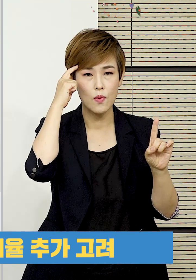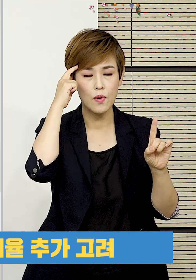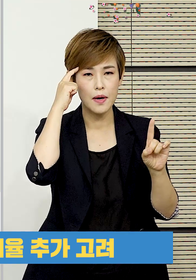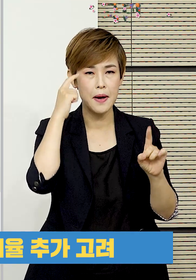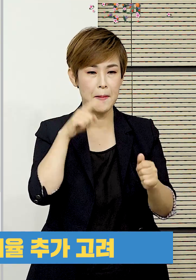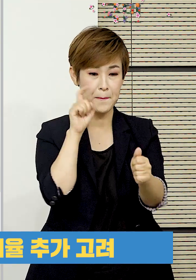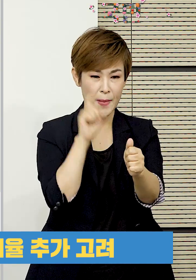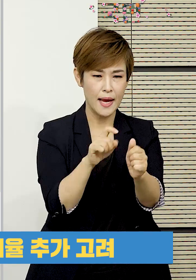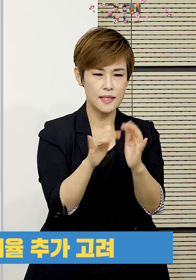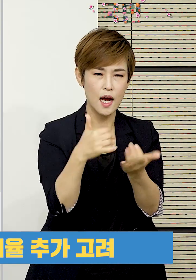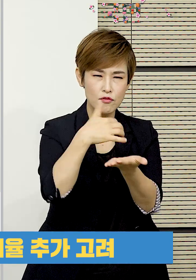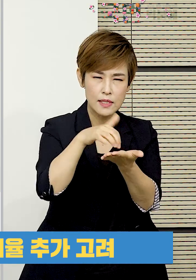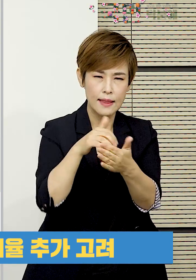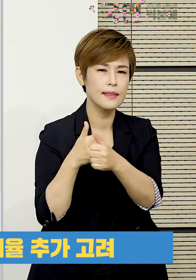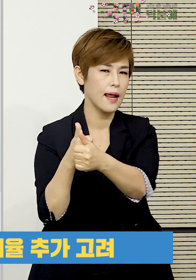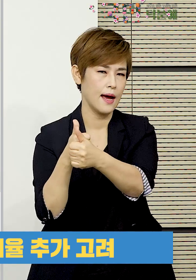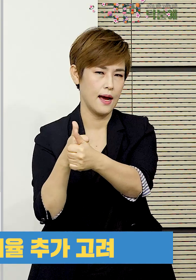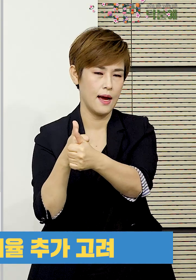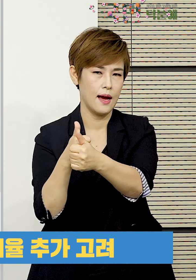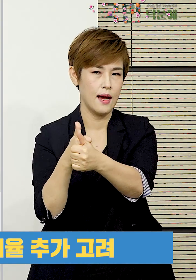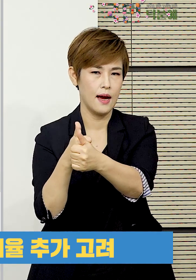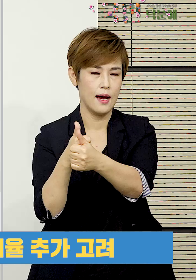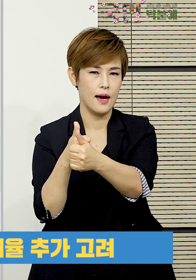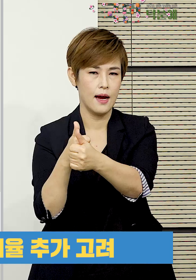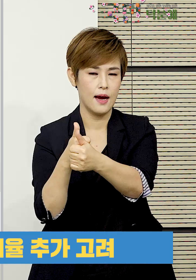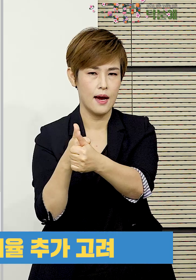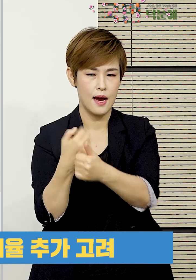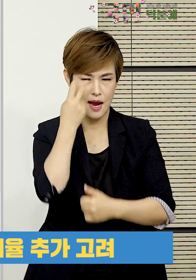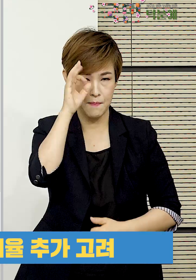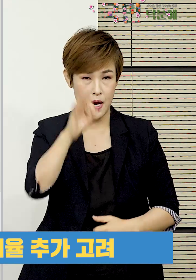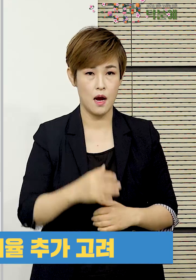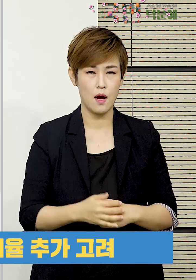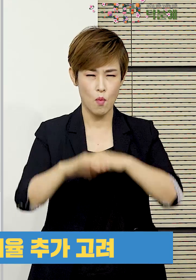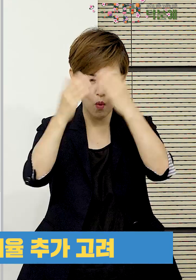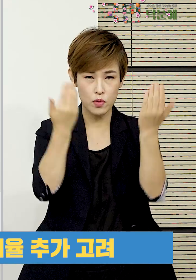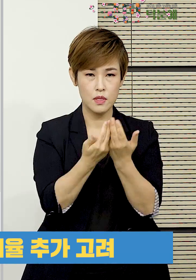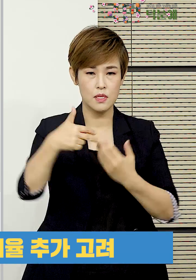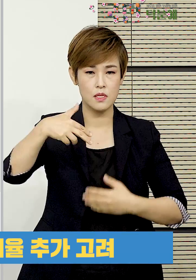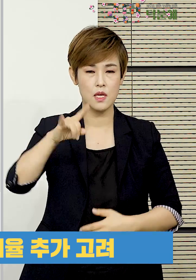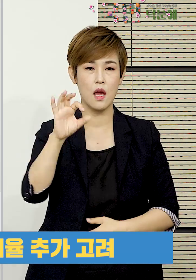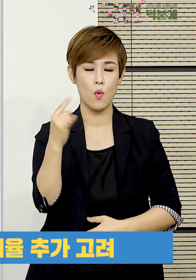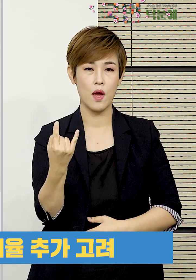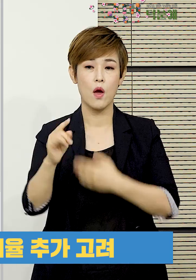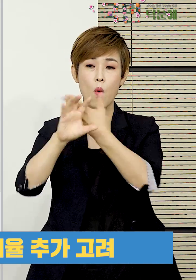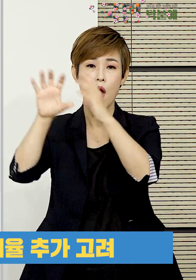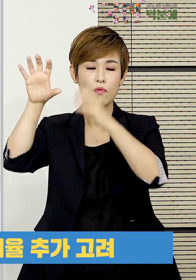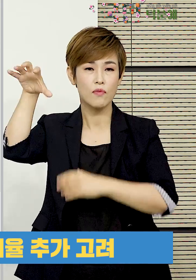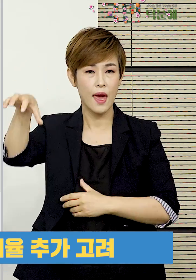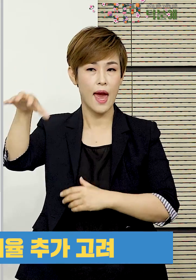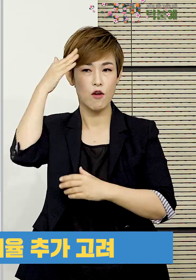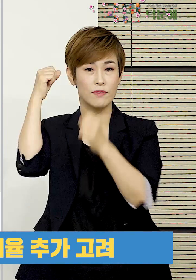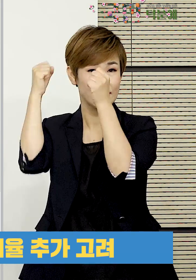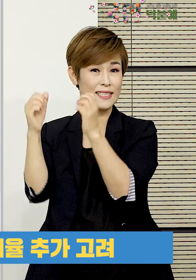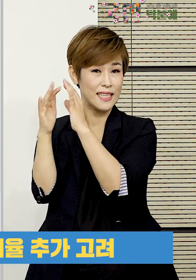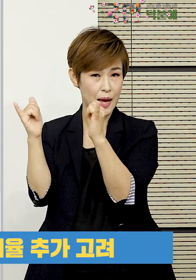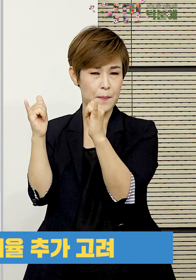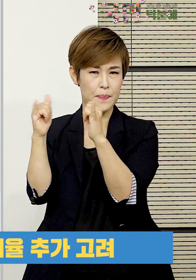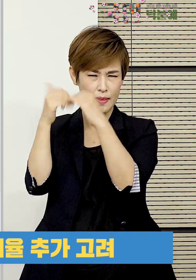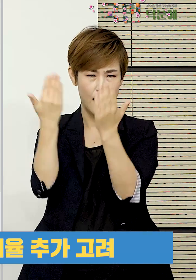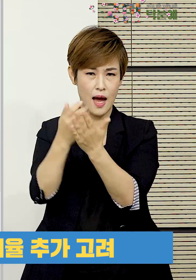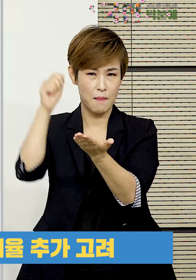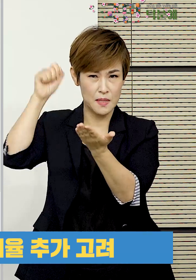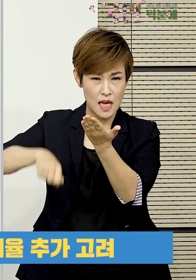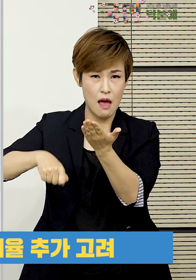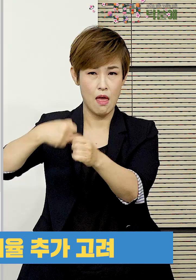한 게 그 확진자 비율을 고려를 했습니다. 그래서 모든 재외동포